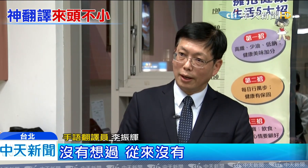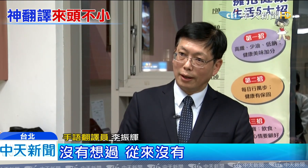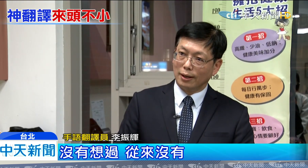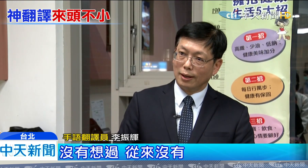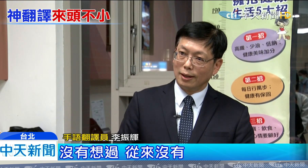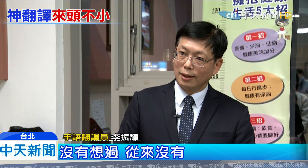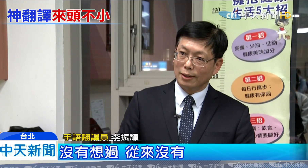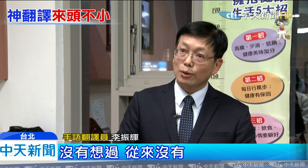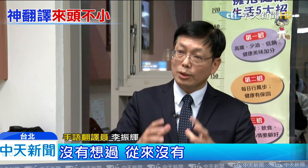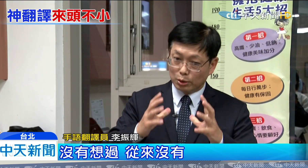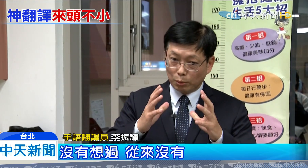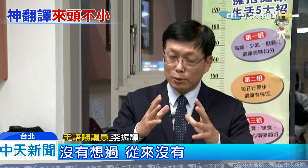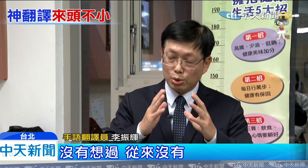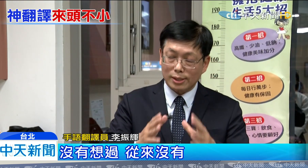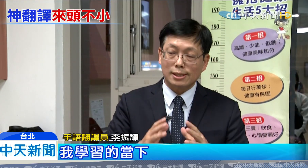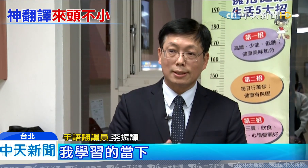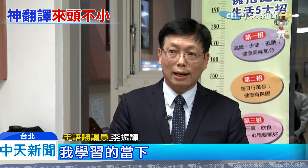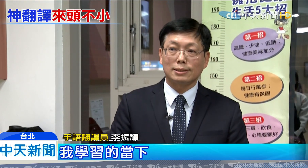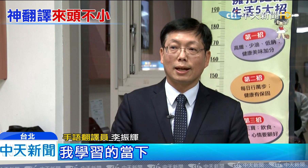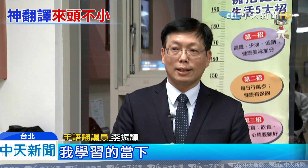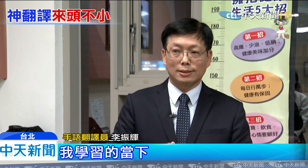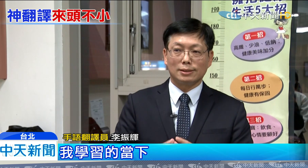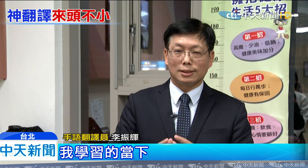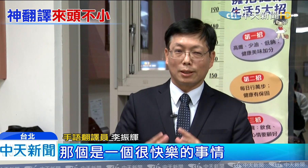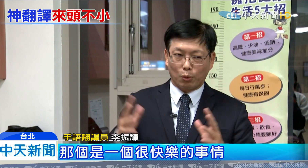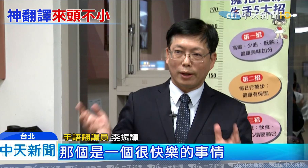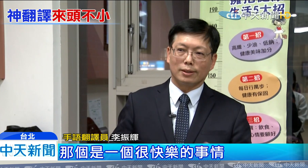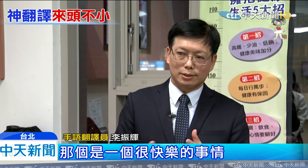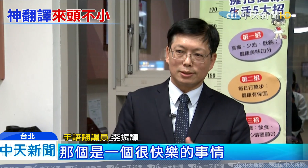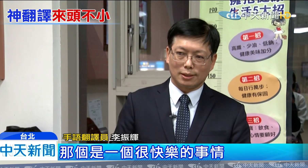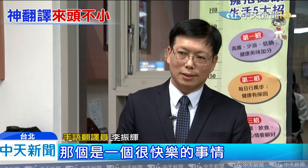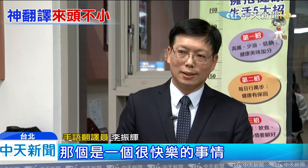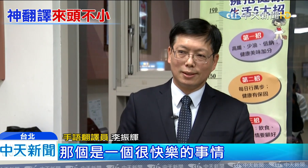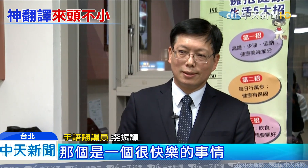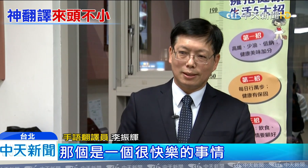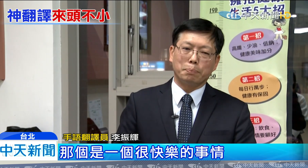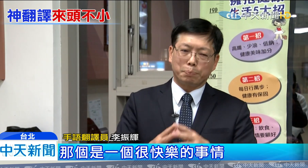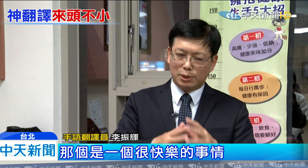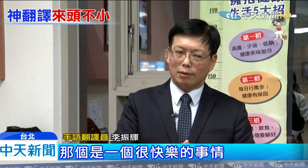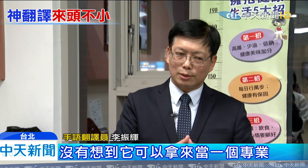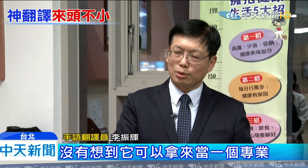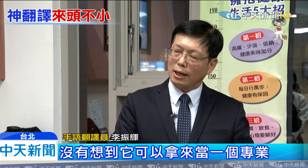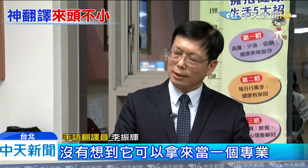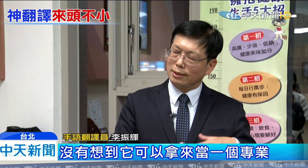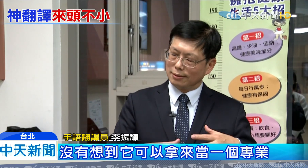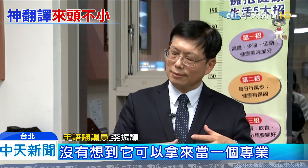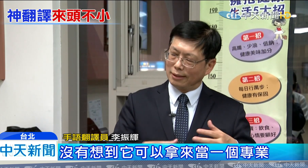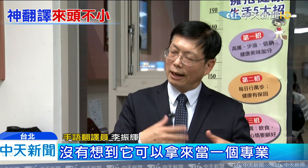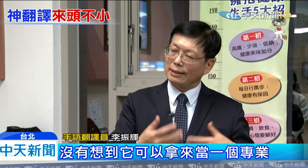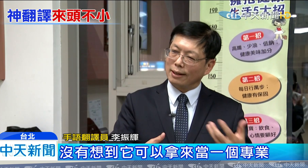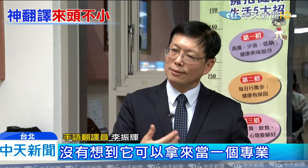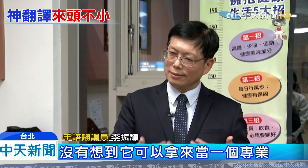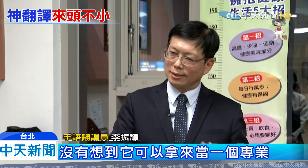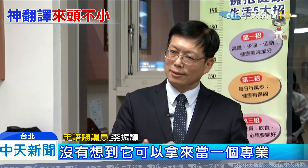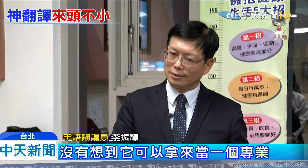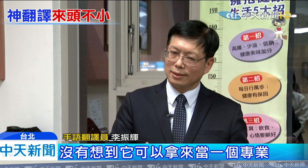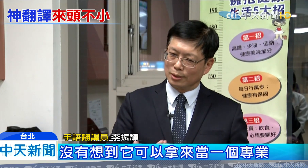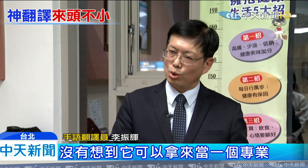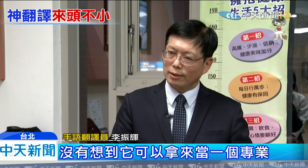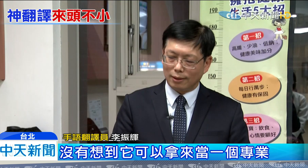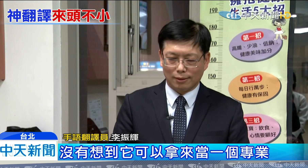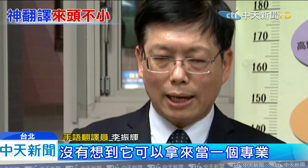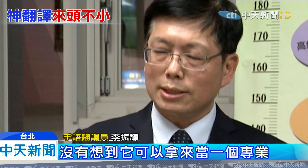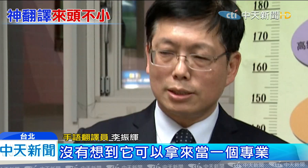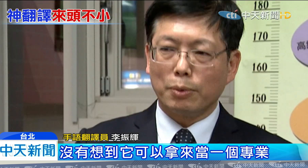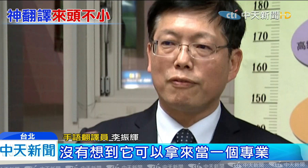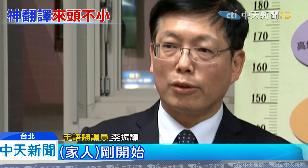有，哎，以我们学习的当下，那个是一个很快乐的事情，那不晓得说他可以拿来当一个